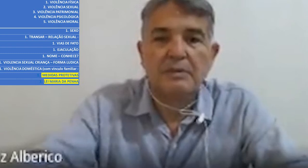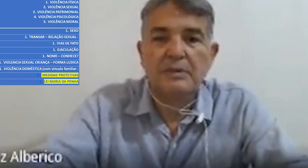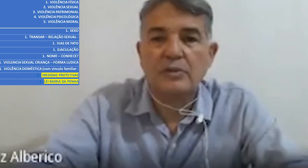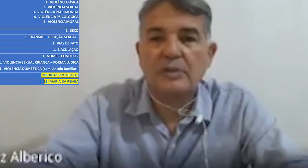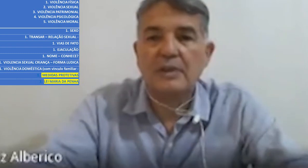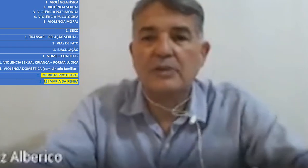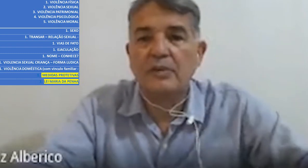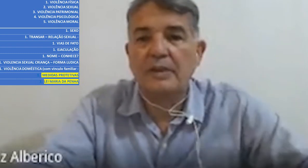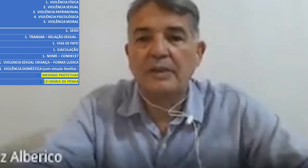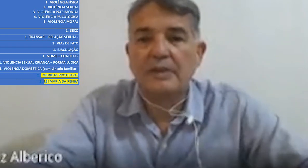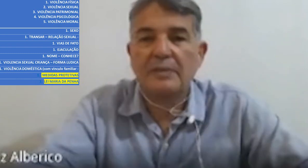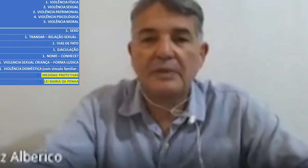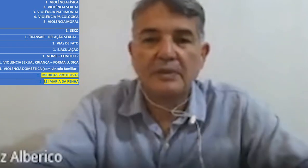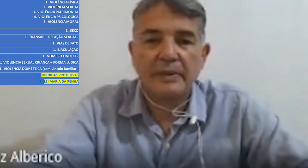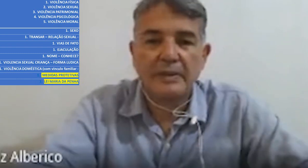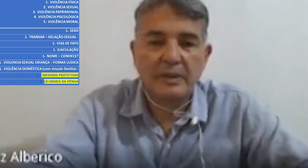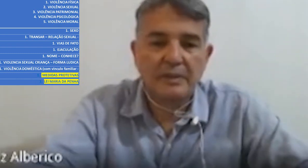Deixa eu botar aqui o colega que está pedindo para entrar.